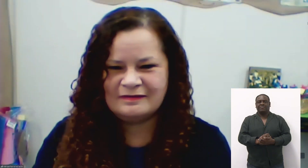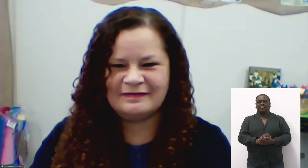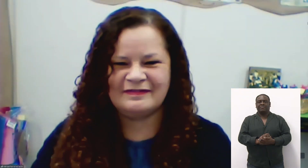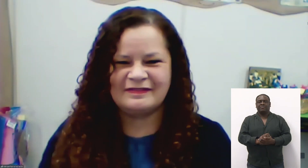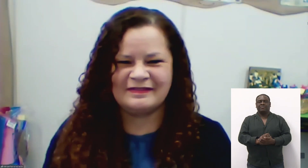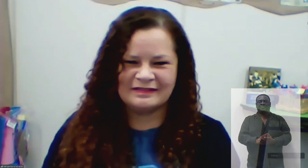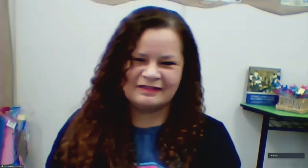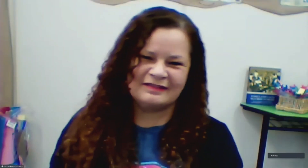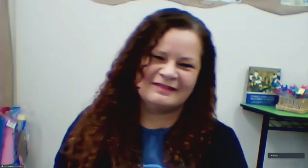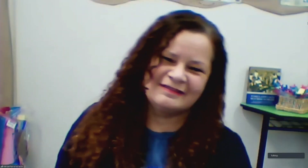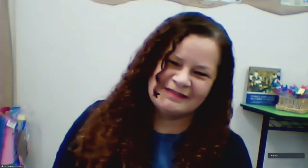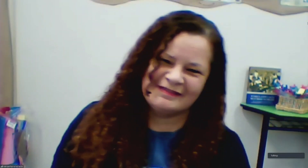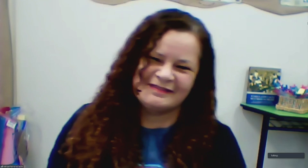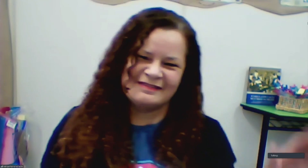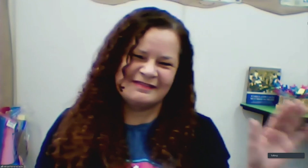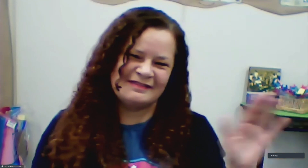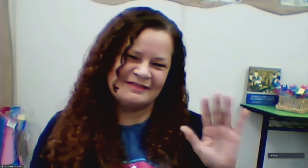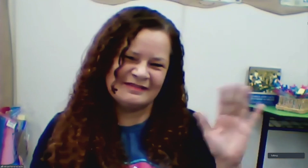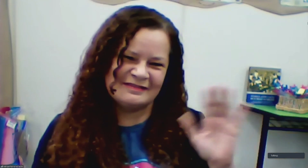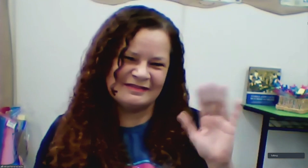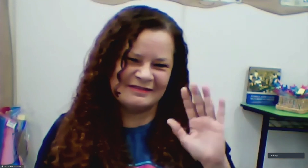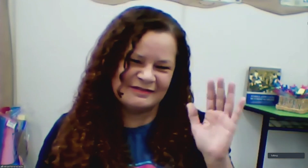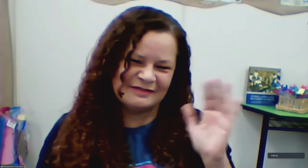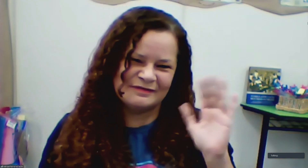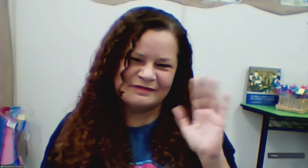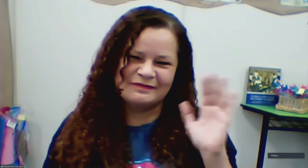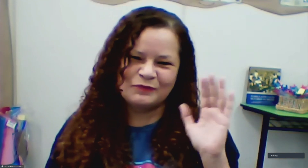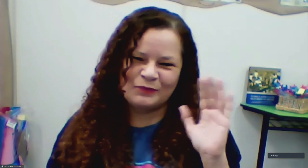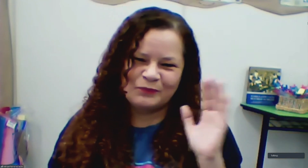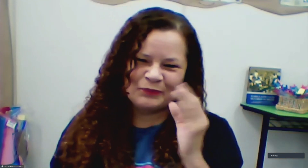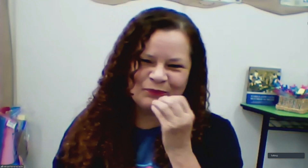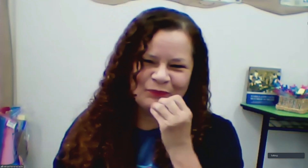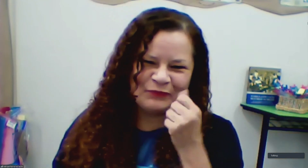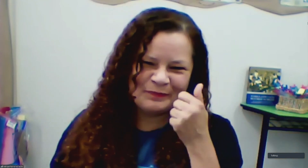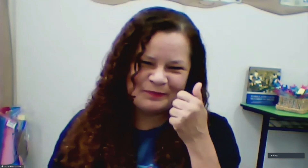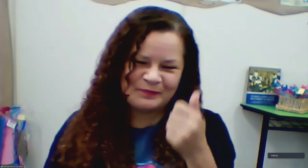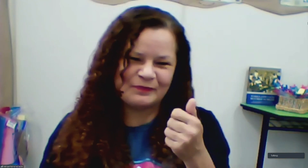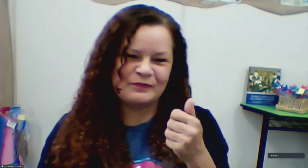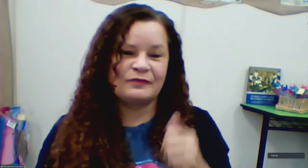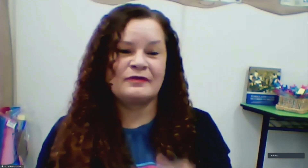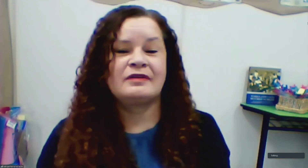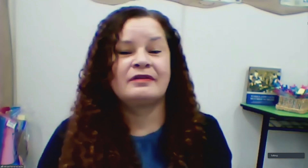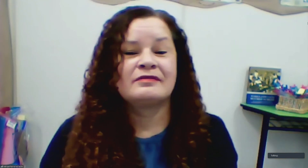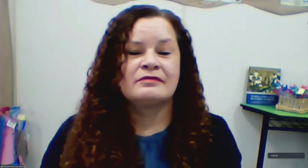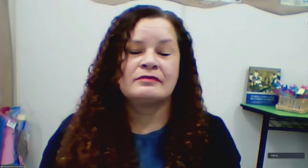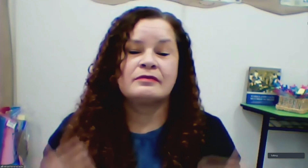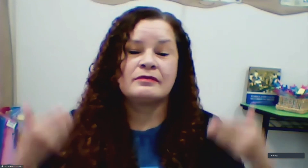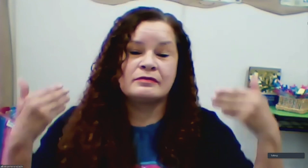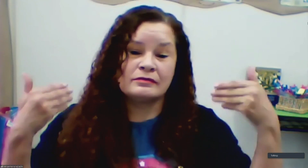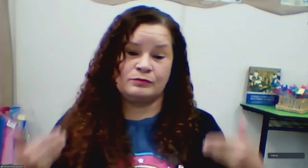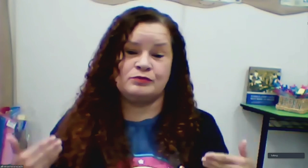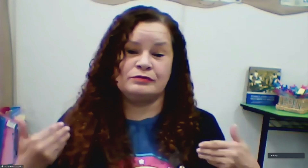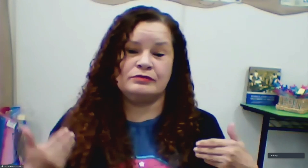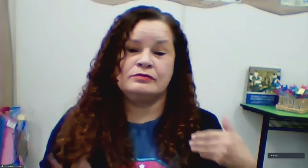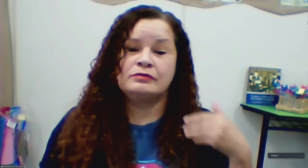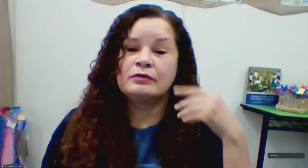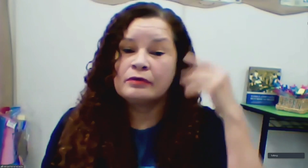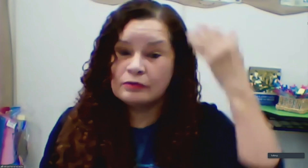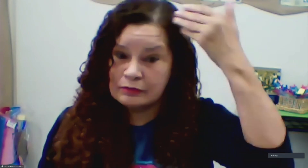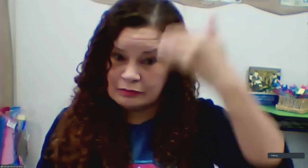Olá, tudo bem com vocês? Bom, eu vou me autodescrever um pouco. Sou surda, este é meu sinal